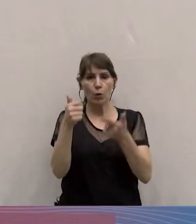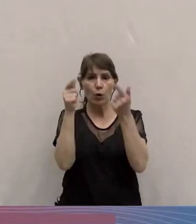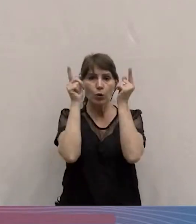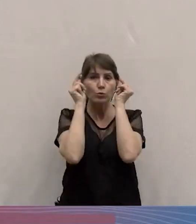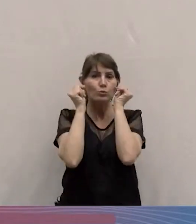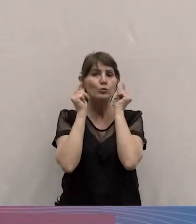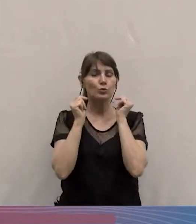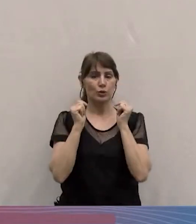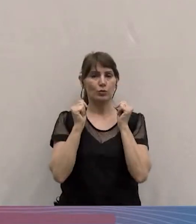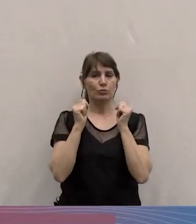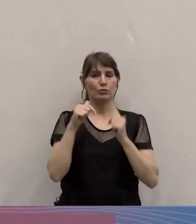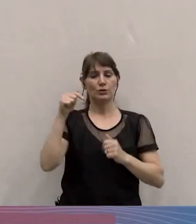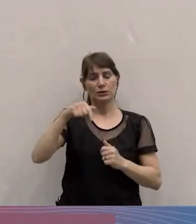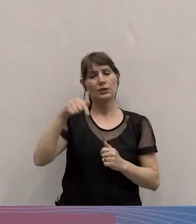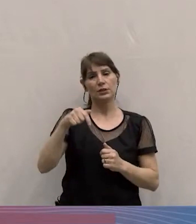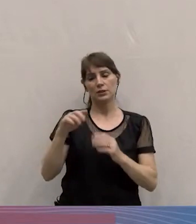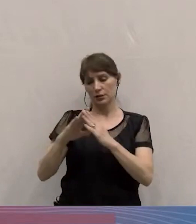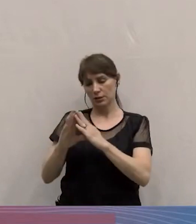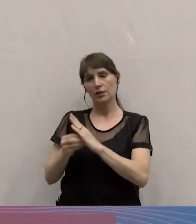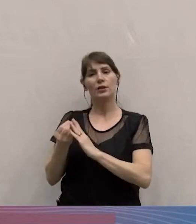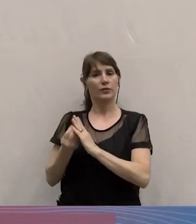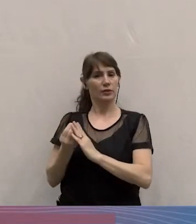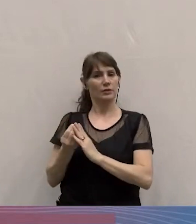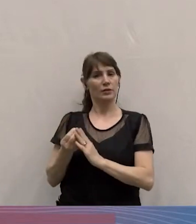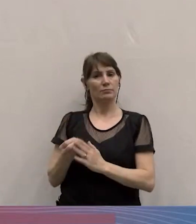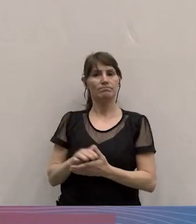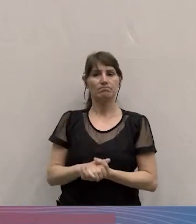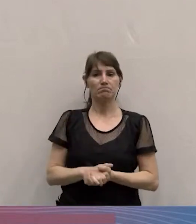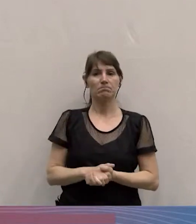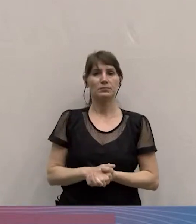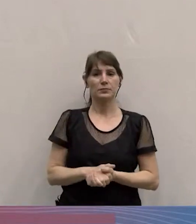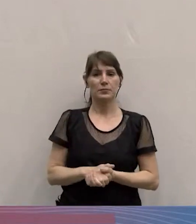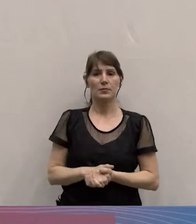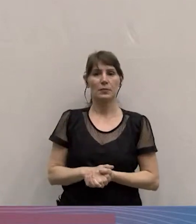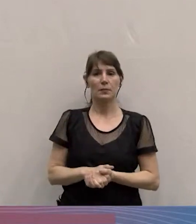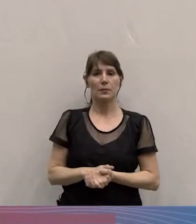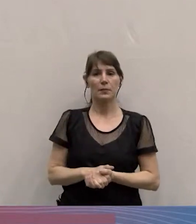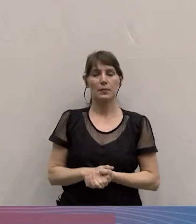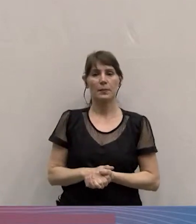judeus, de fato, entre nós.